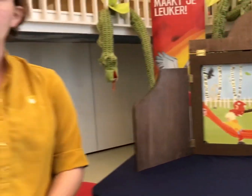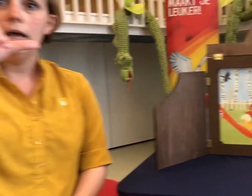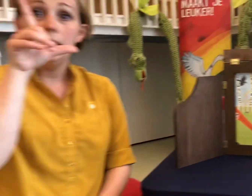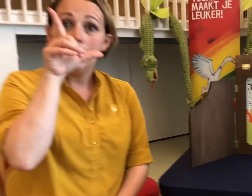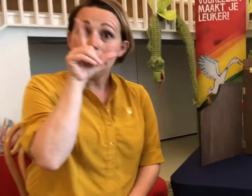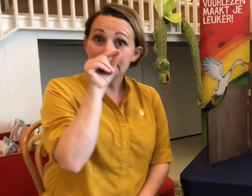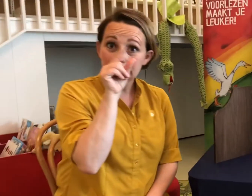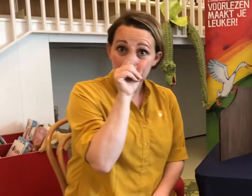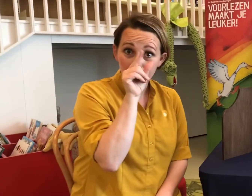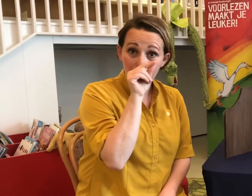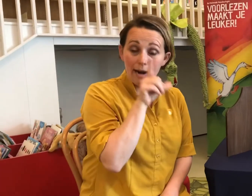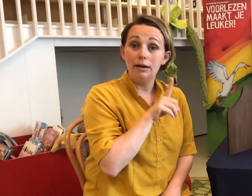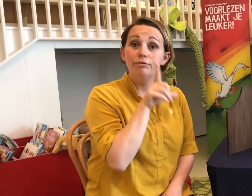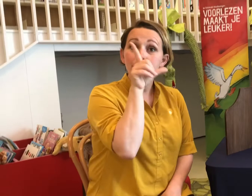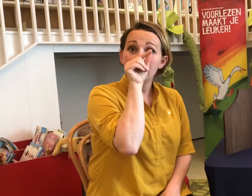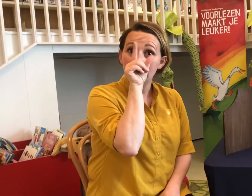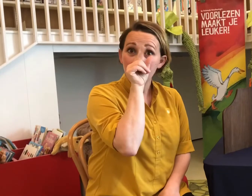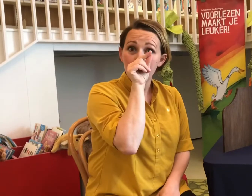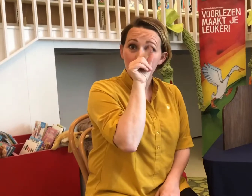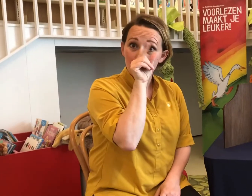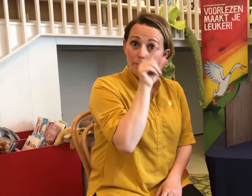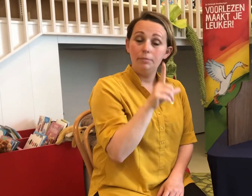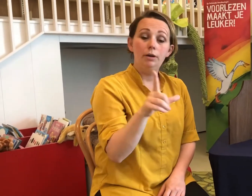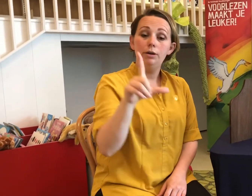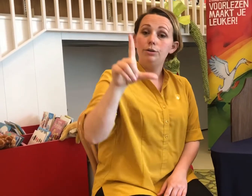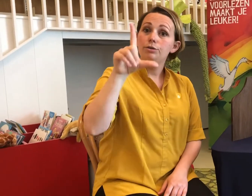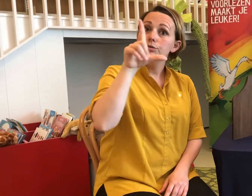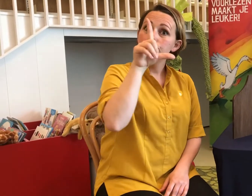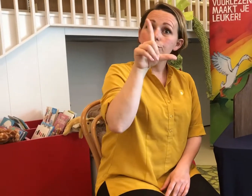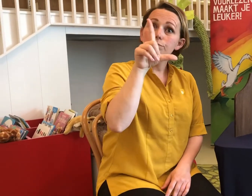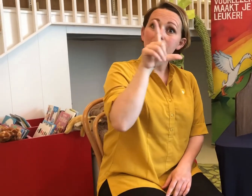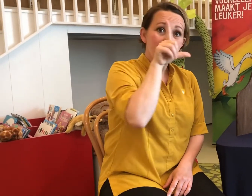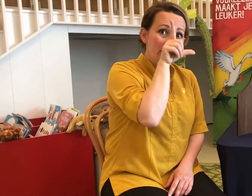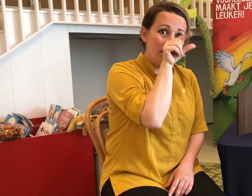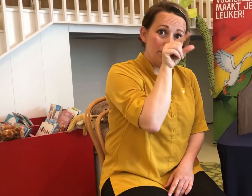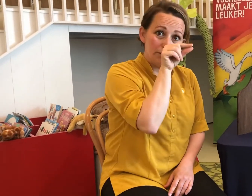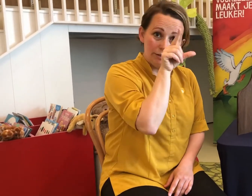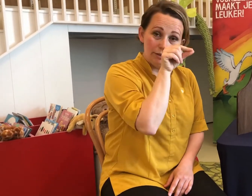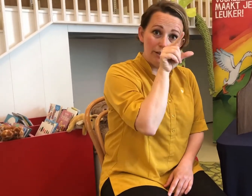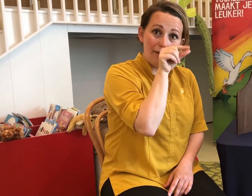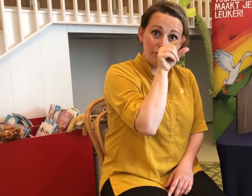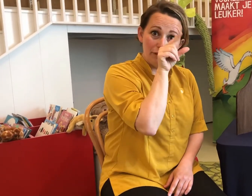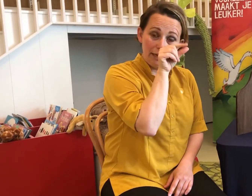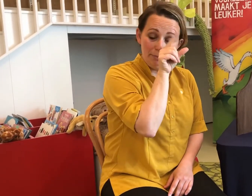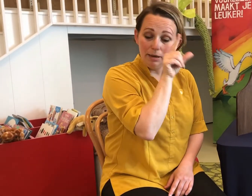En dit is het gebaar voor kip. Dus je doet met je vingers de snavel van de kip na.